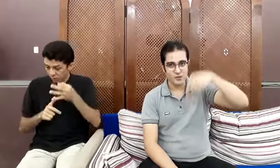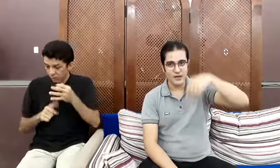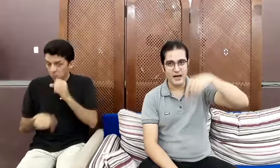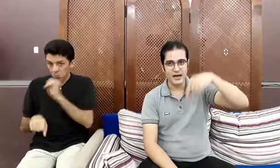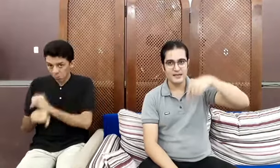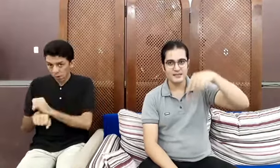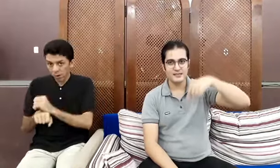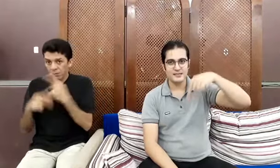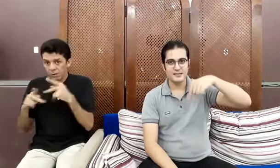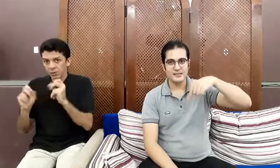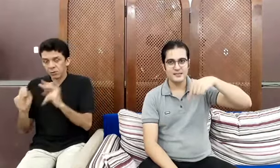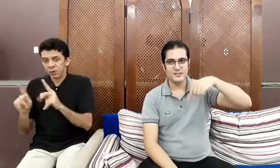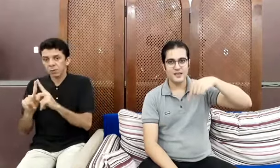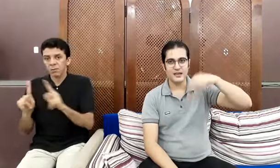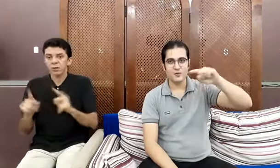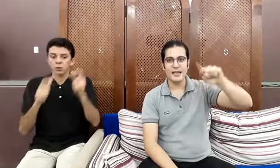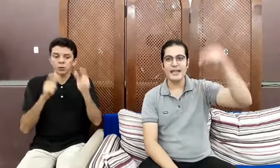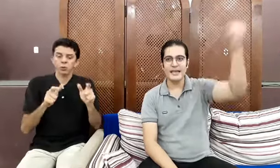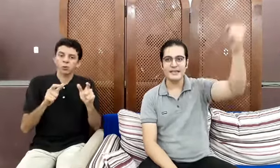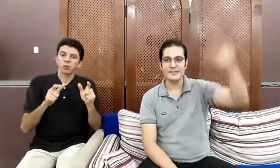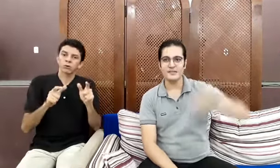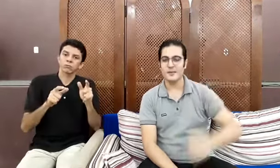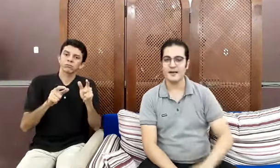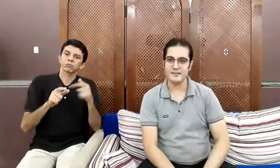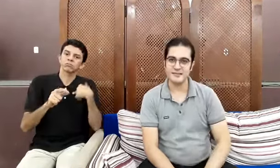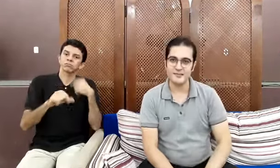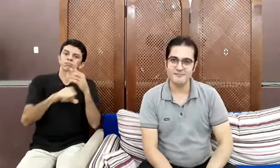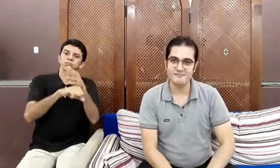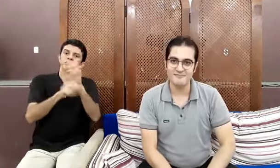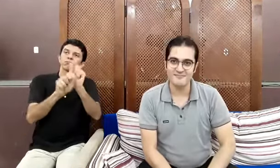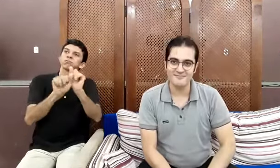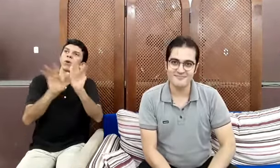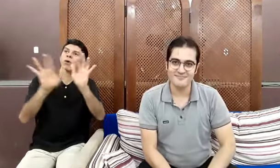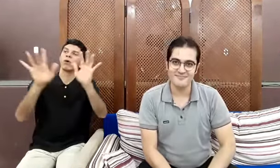deste lugar está indo além dessas paredes.